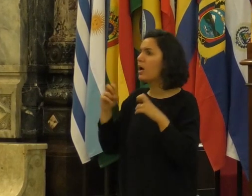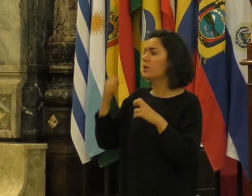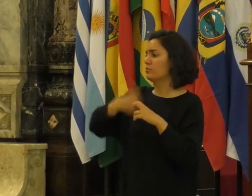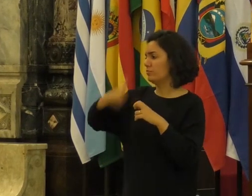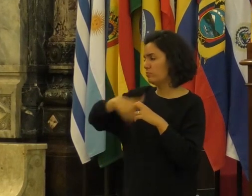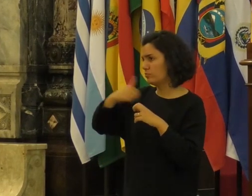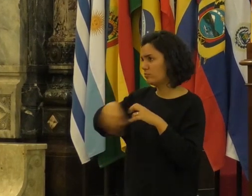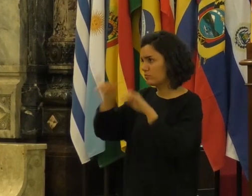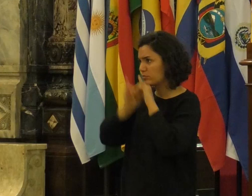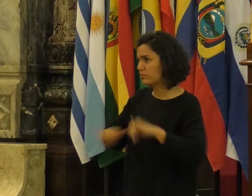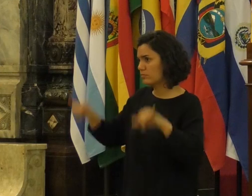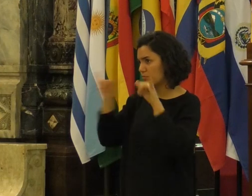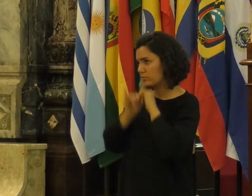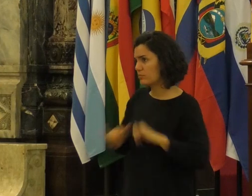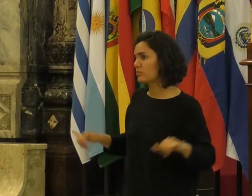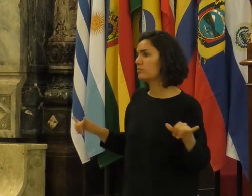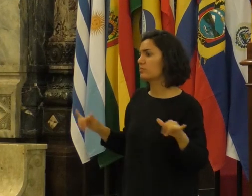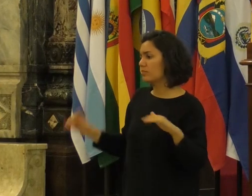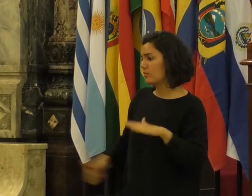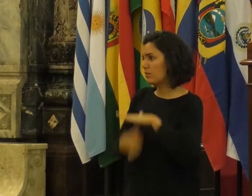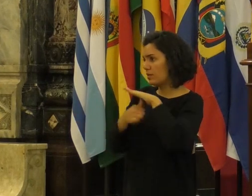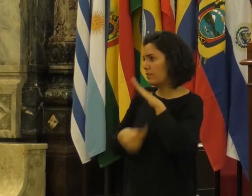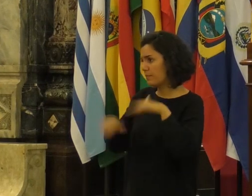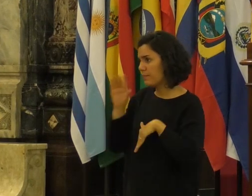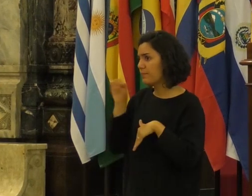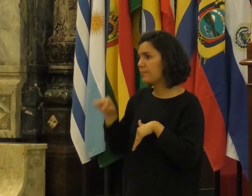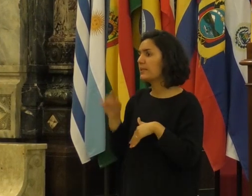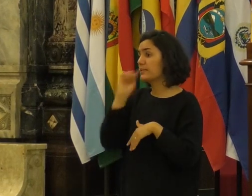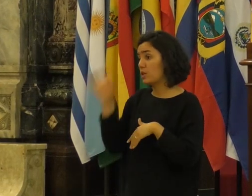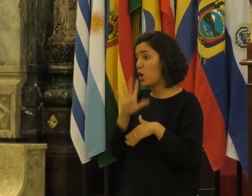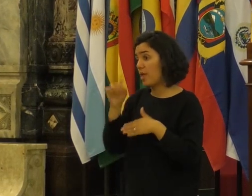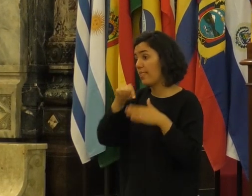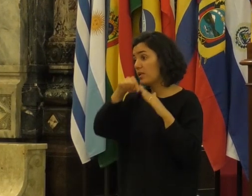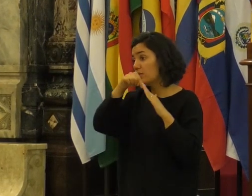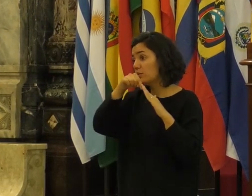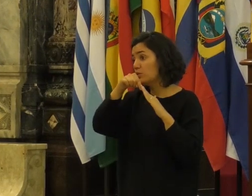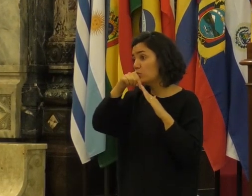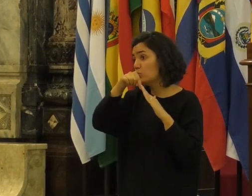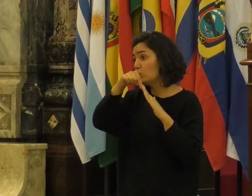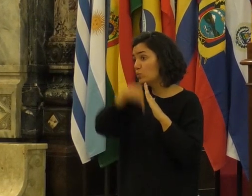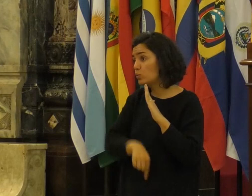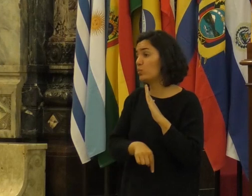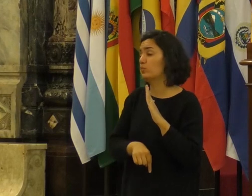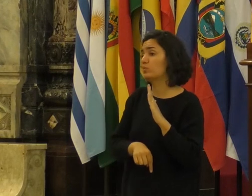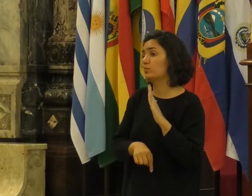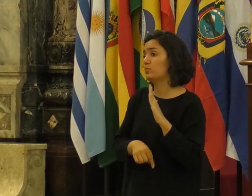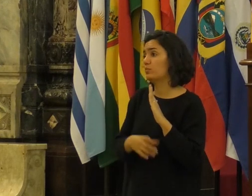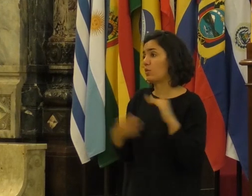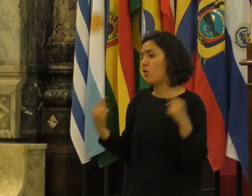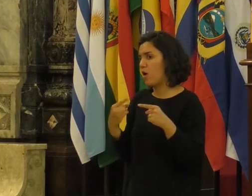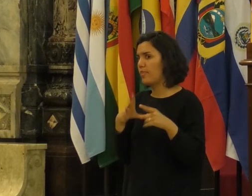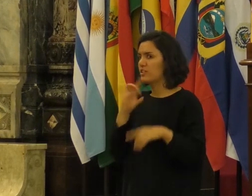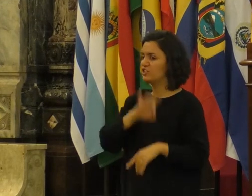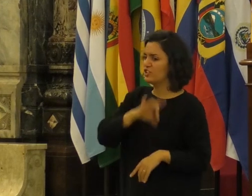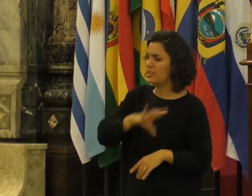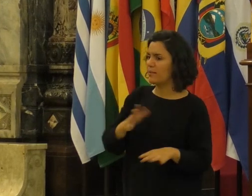Argentina y un liderazgo grande en esta psicología del sur, con su contraste con Chile. Chile tiene,